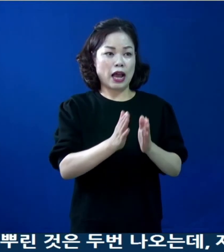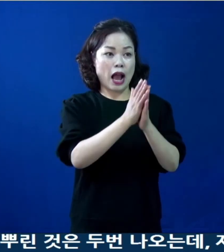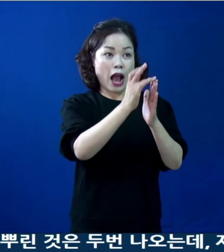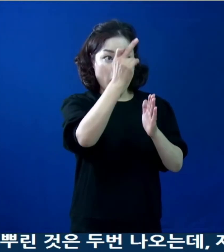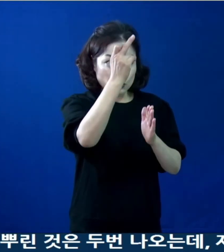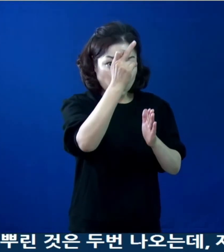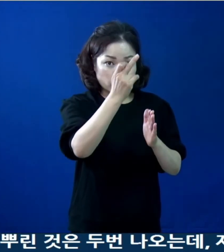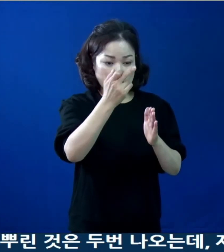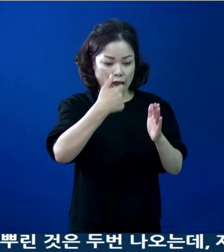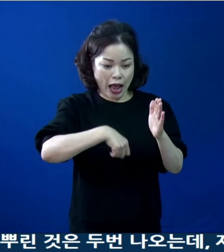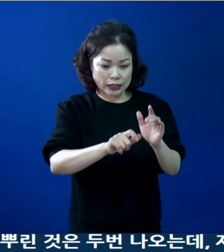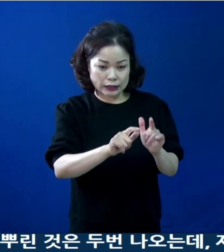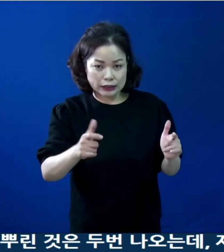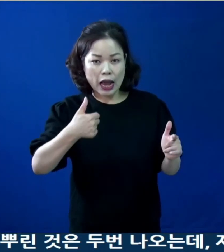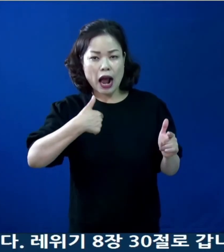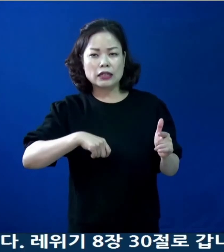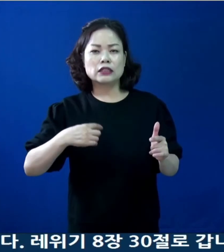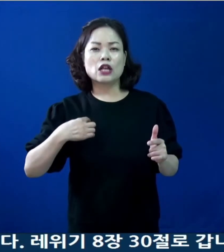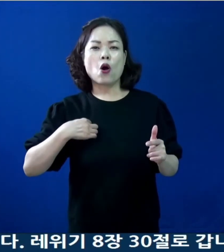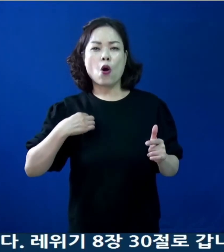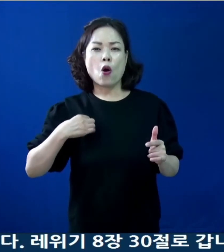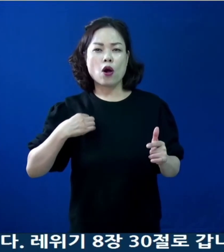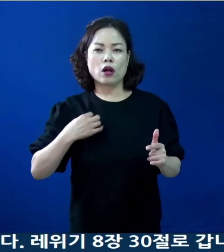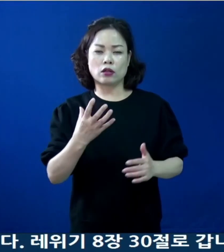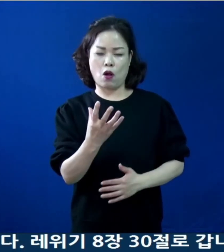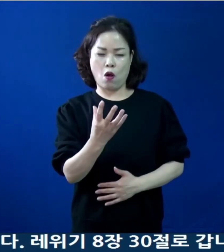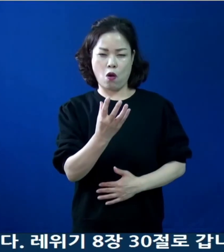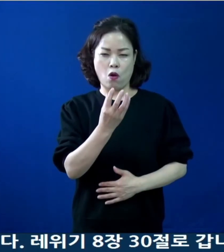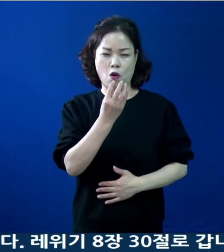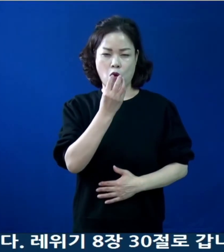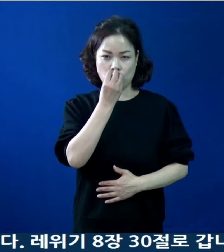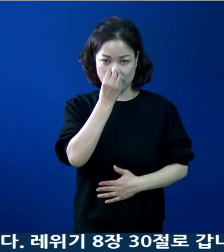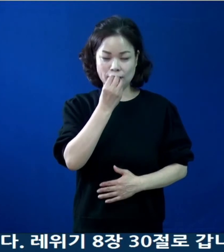그의 아들들과 그의 아들들의 옷을 거룩하게 하고